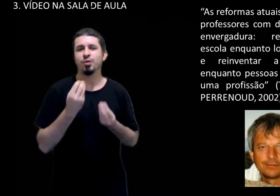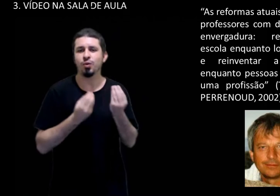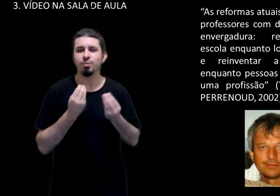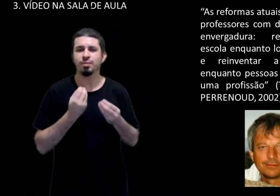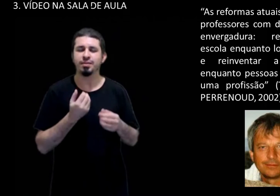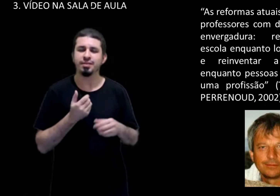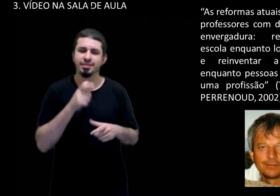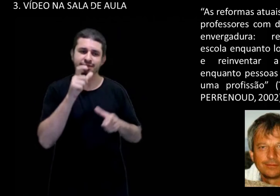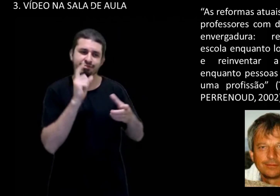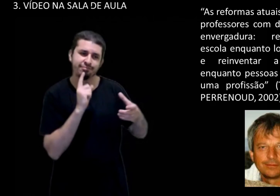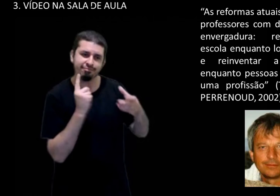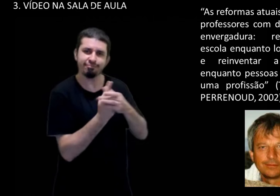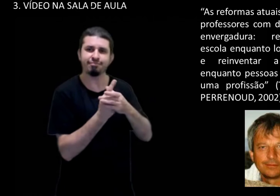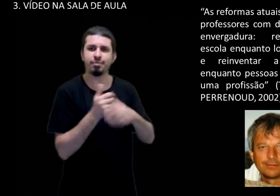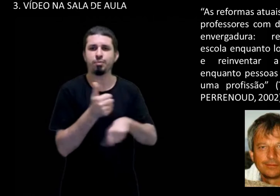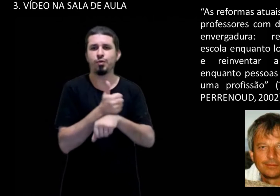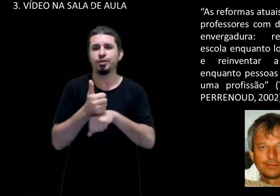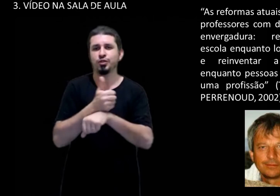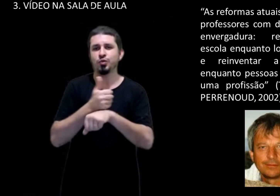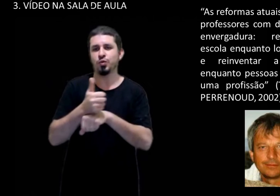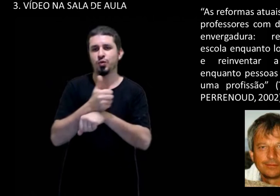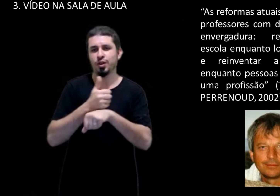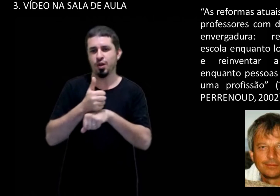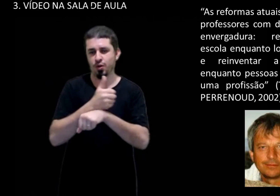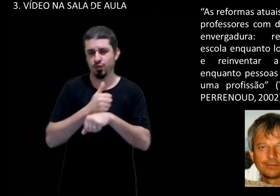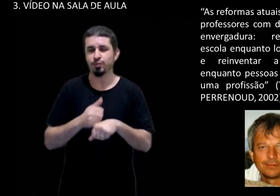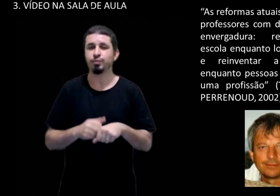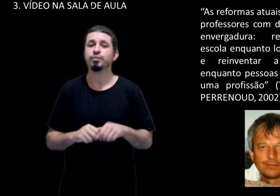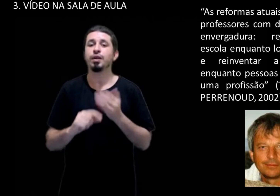THORLER, Apud. Outro autor: